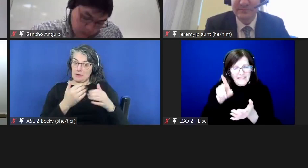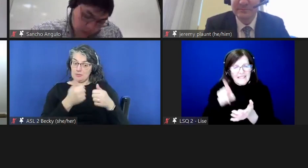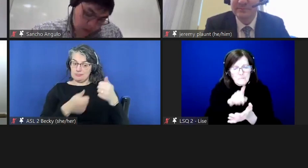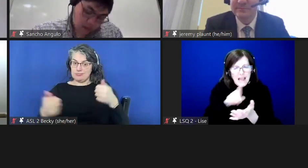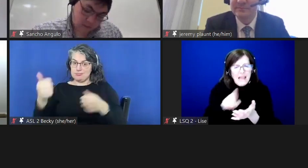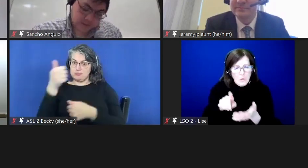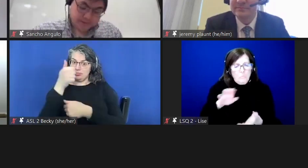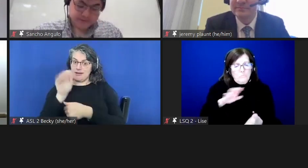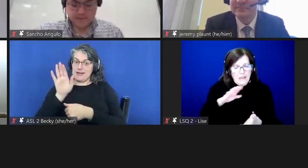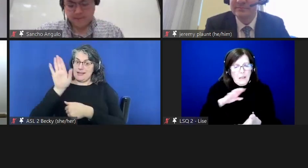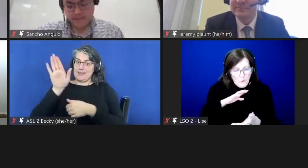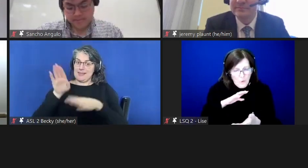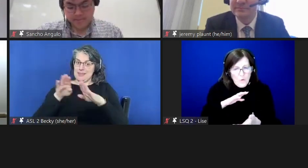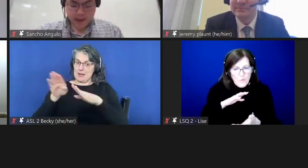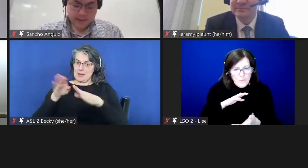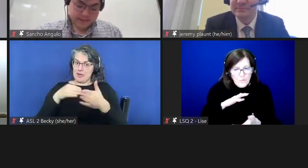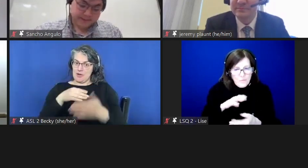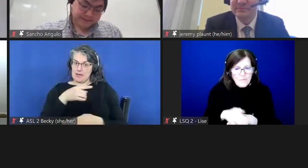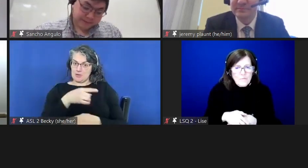votre